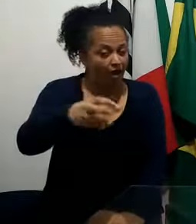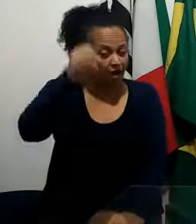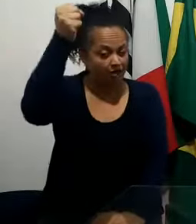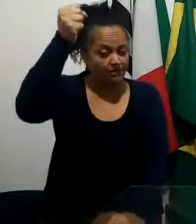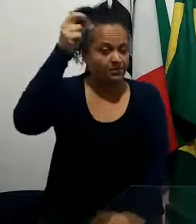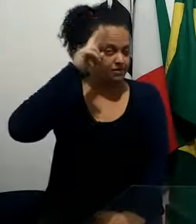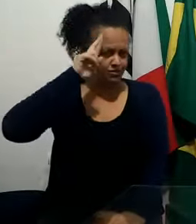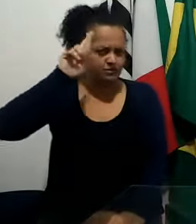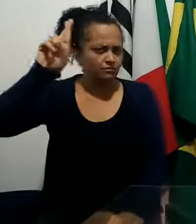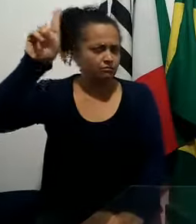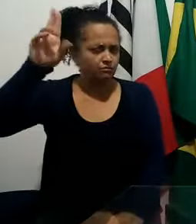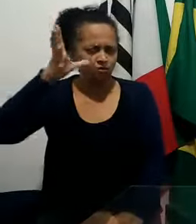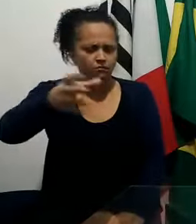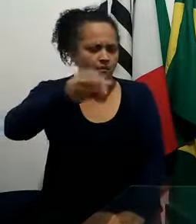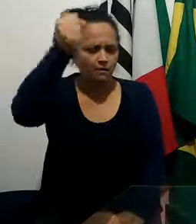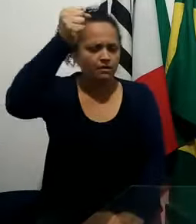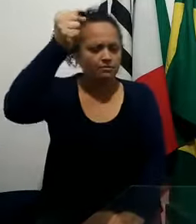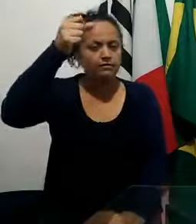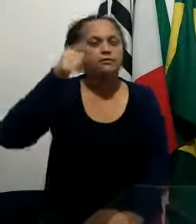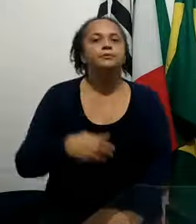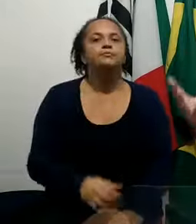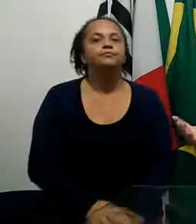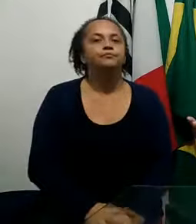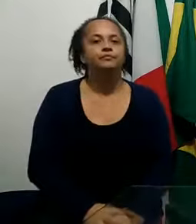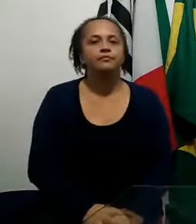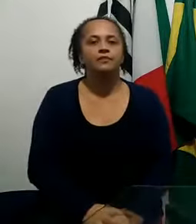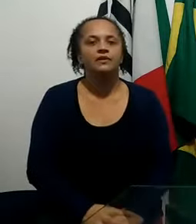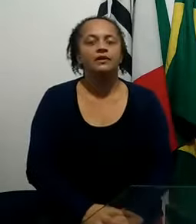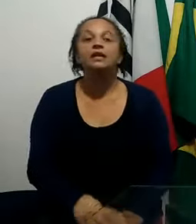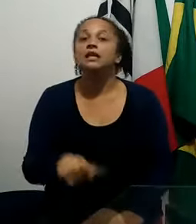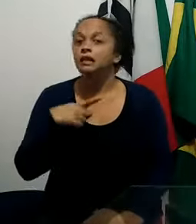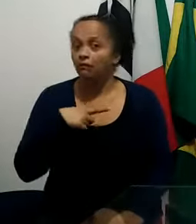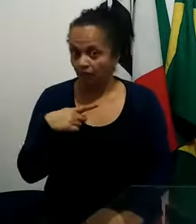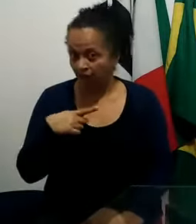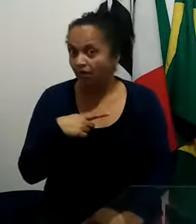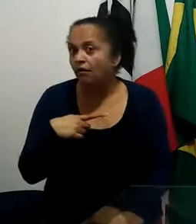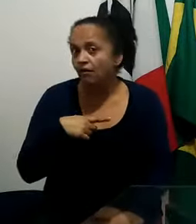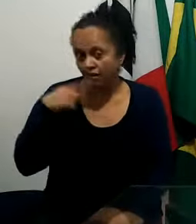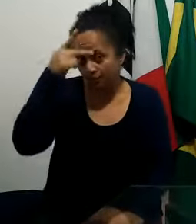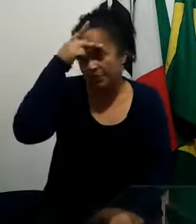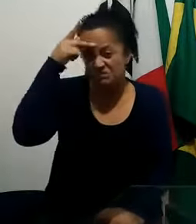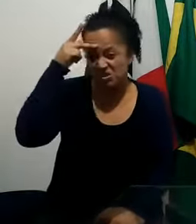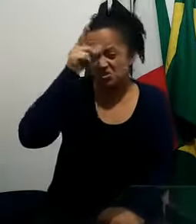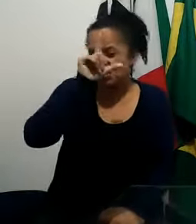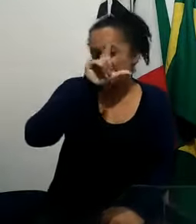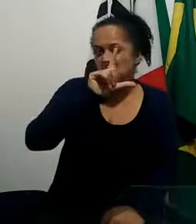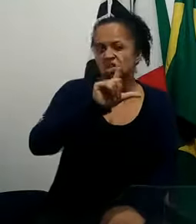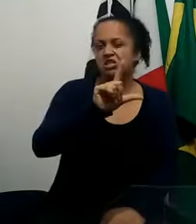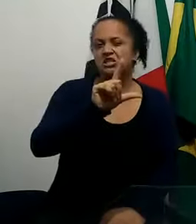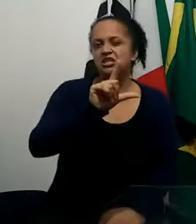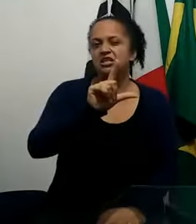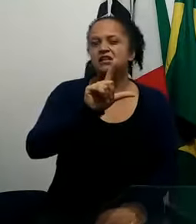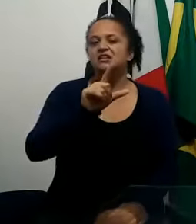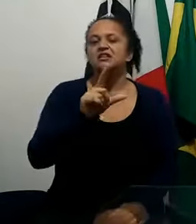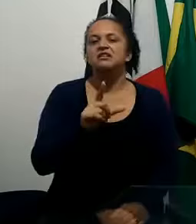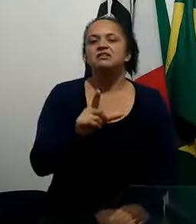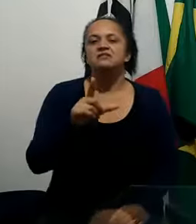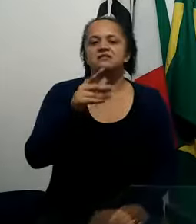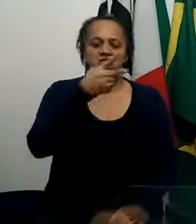Cristo, pelo noivo, um grande líder mundial vai assumir